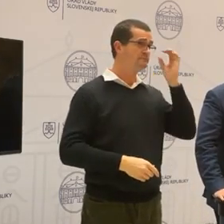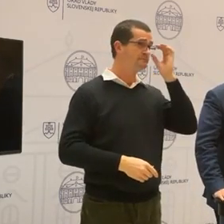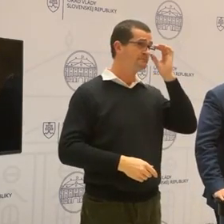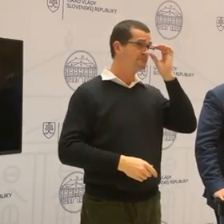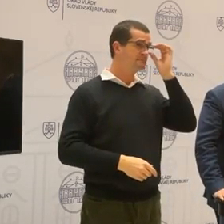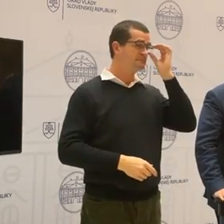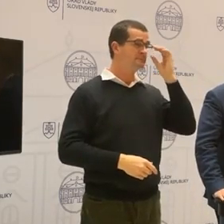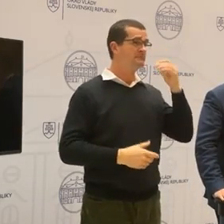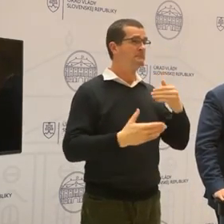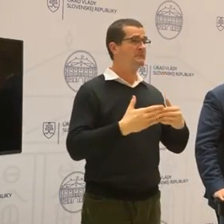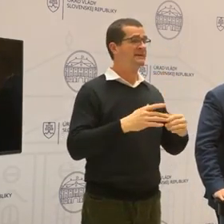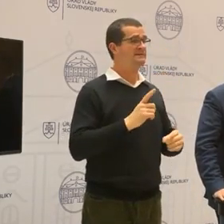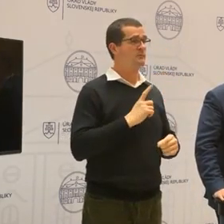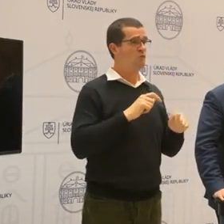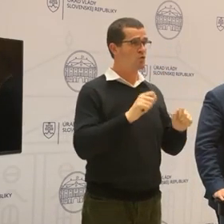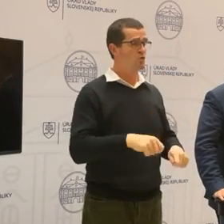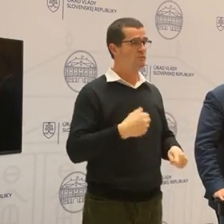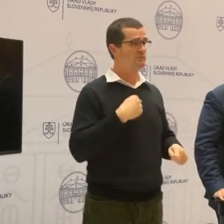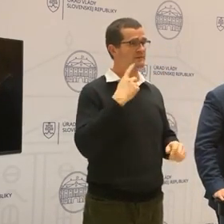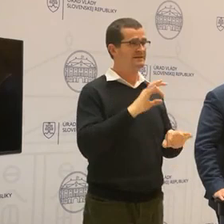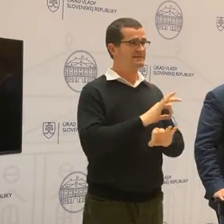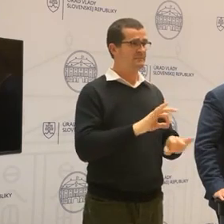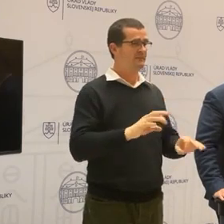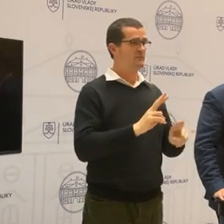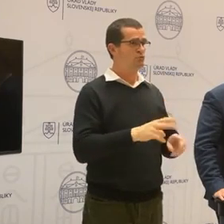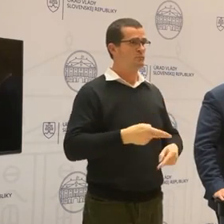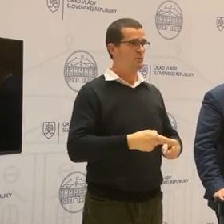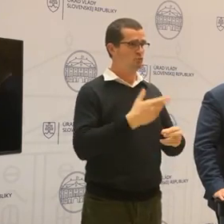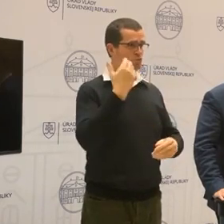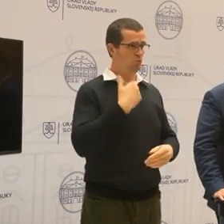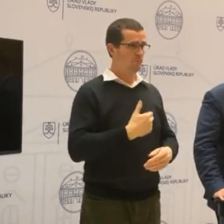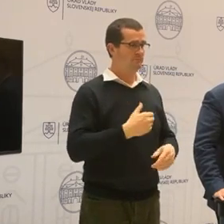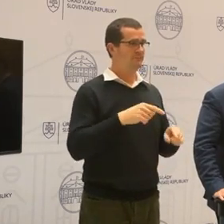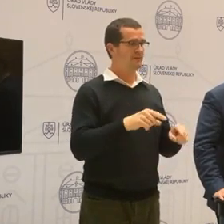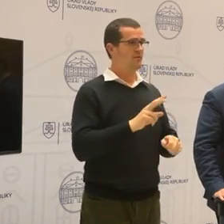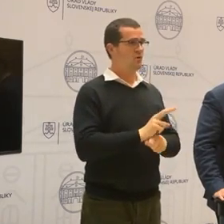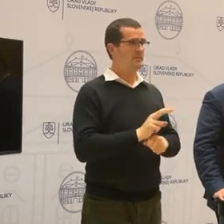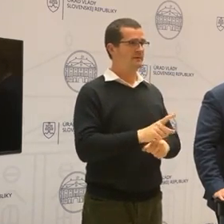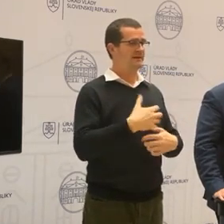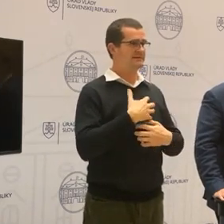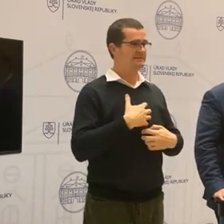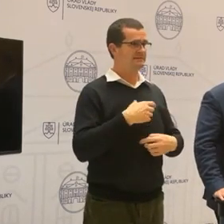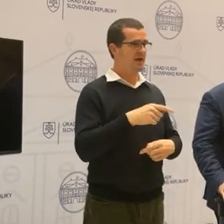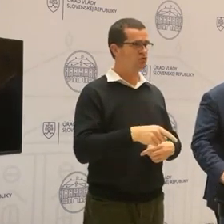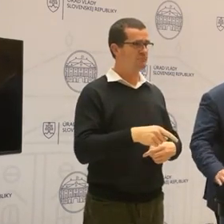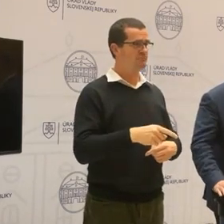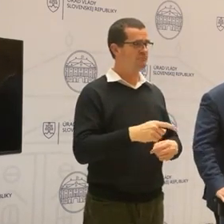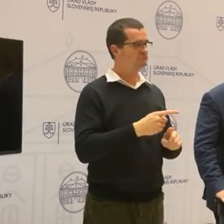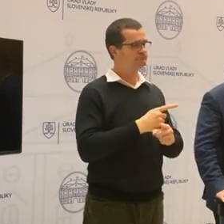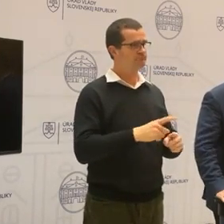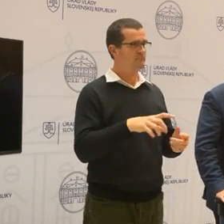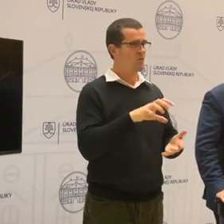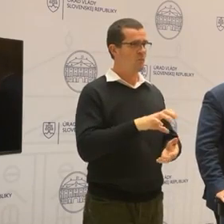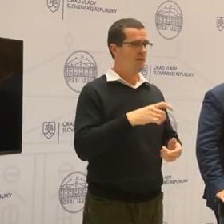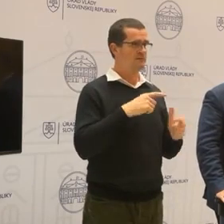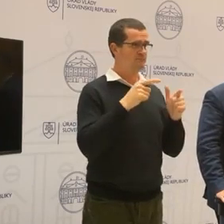Pri svojom rozhodovaní sa riadím tým, čo považujem za správne a čo môže pomôcť ľuďom. Také opatrenia sa snažím akejkoľvek